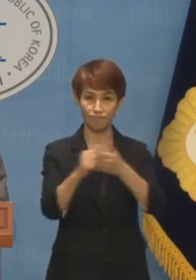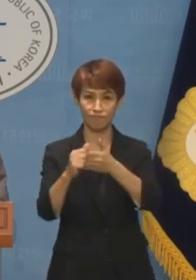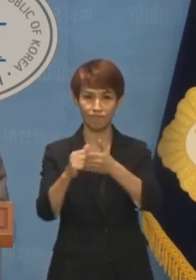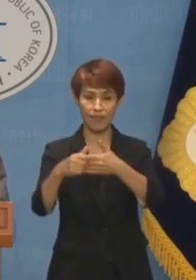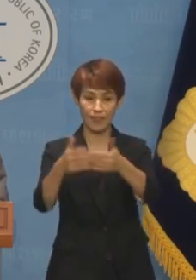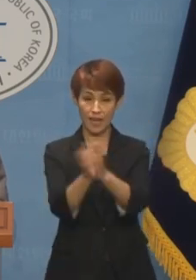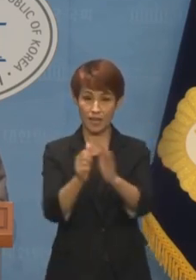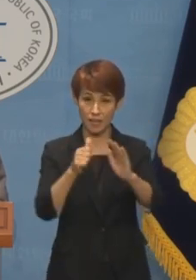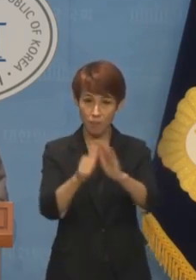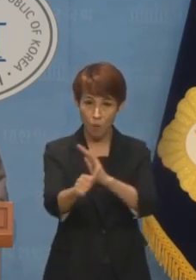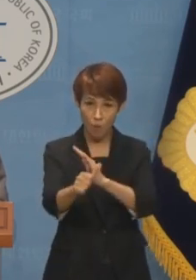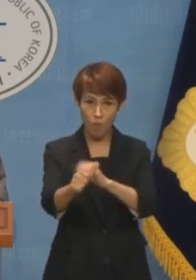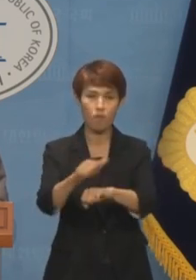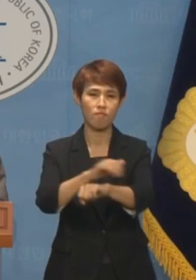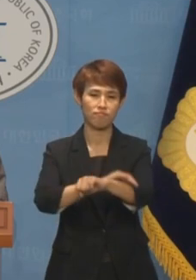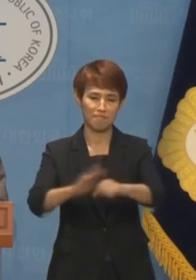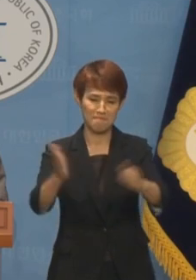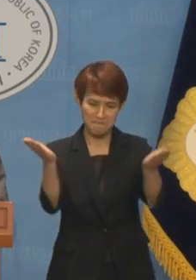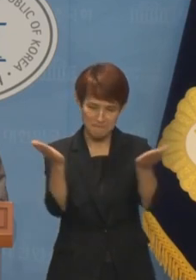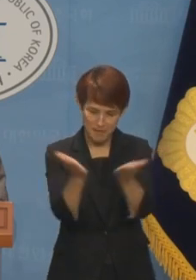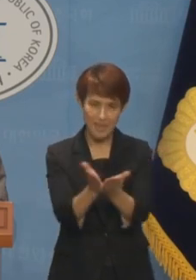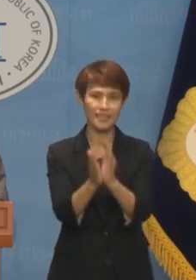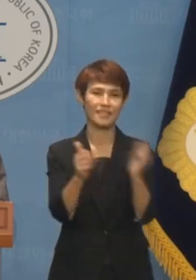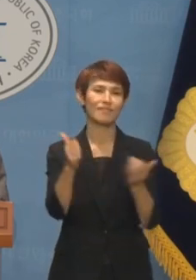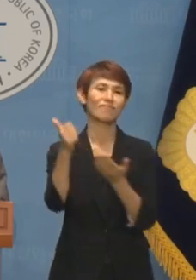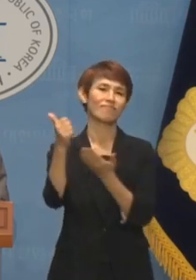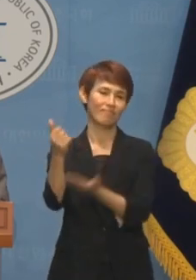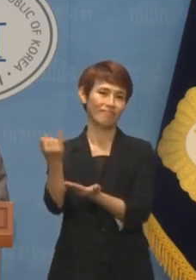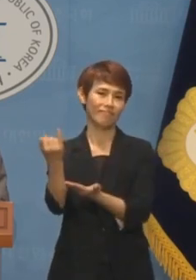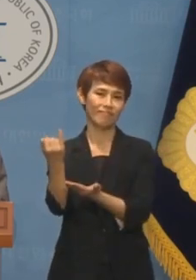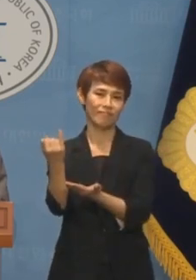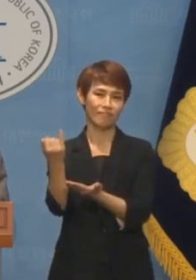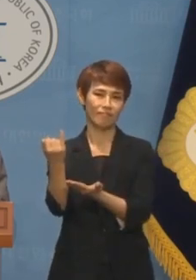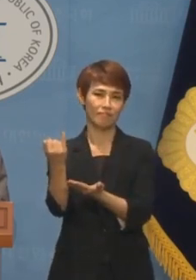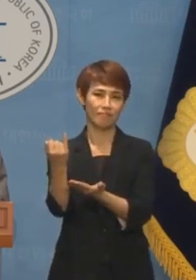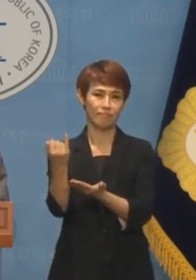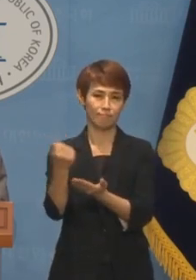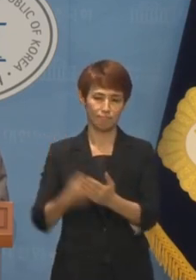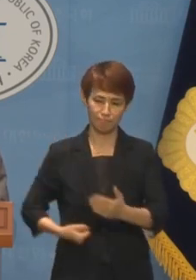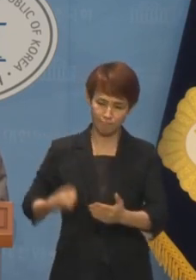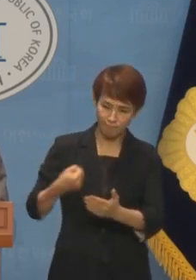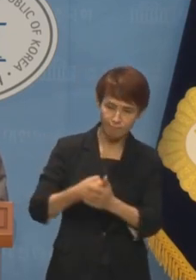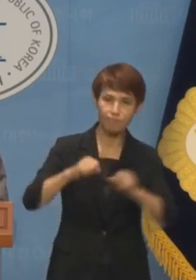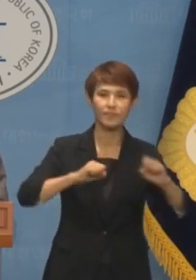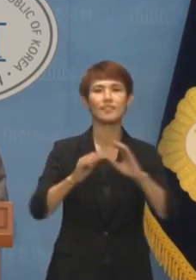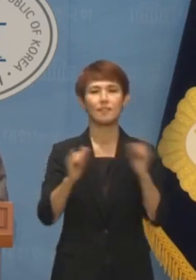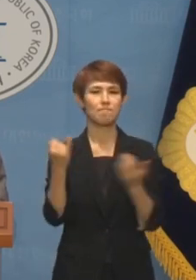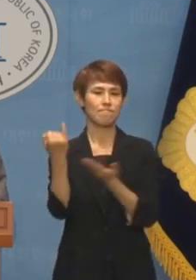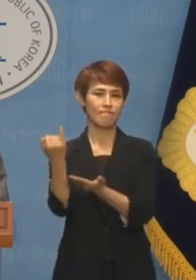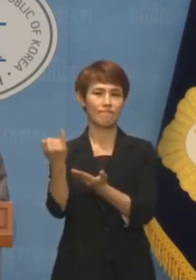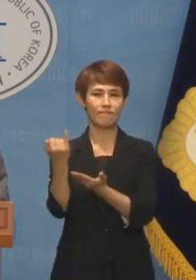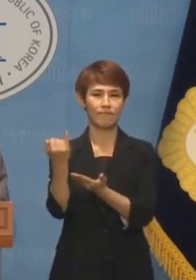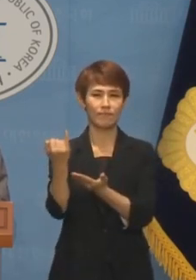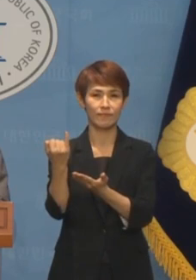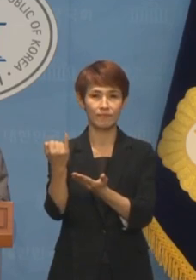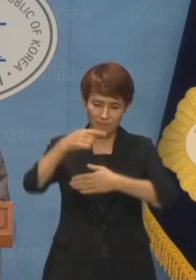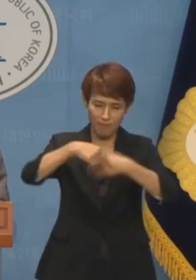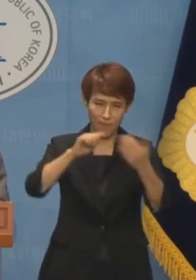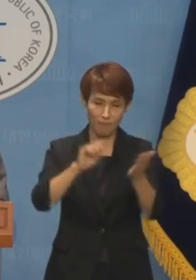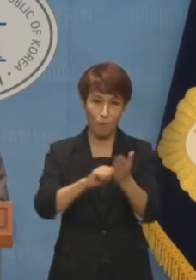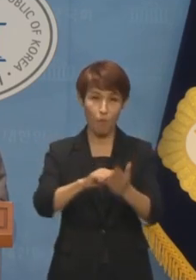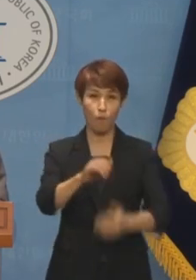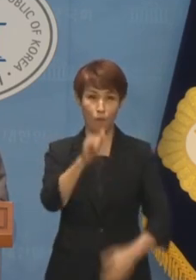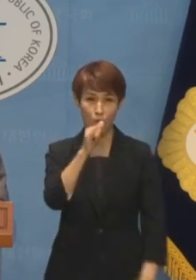당대표로 최적임자이기 때문입니다. 비겁하지 않은 정치인 허은하, 열정이